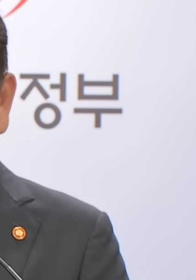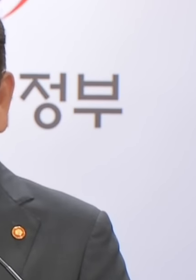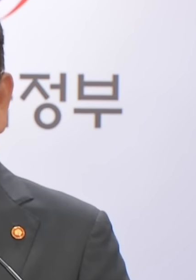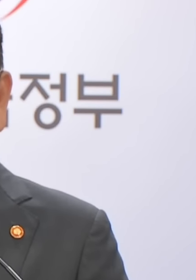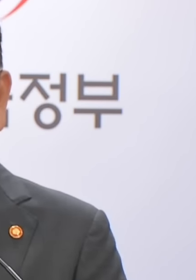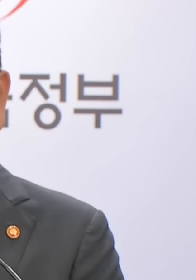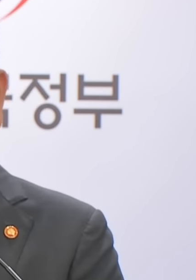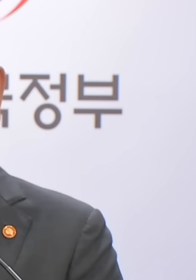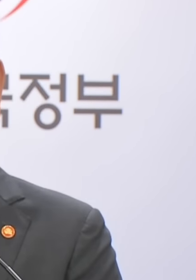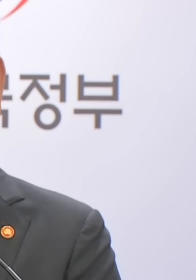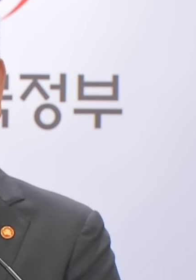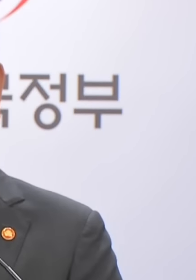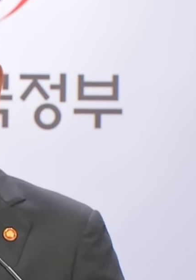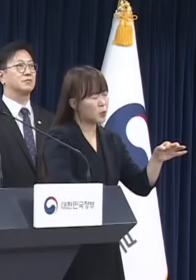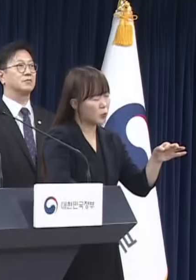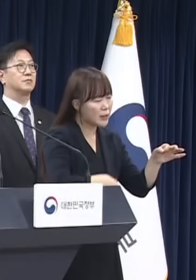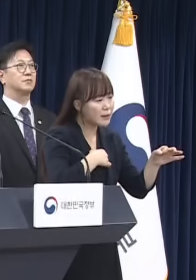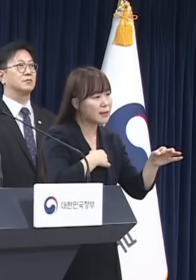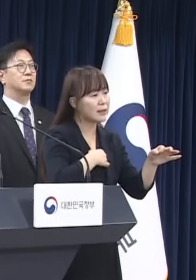훼손하는가